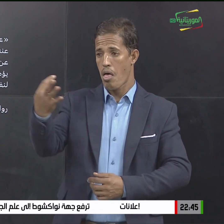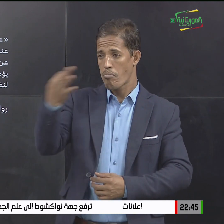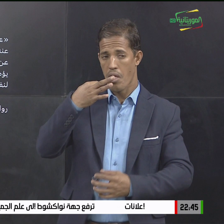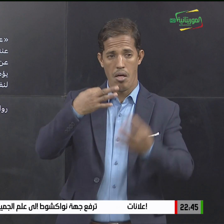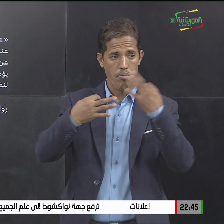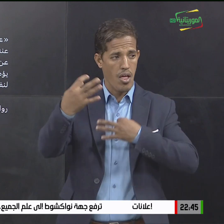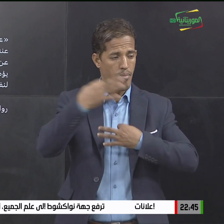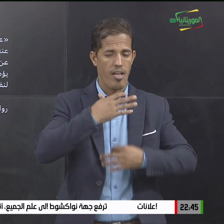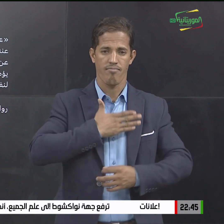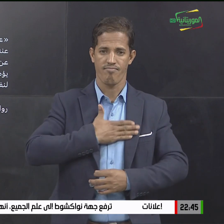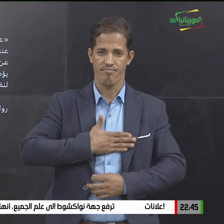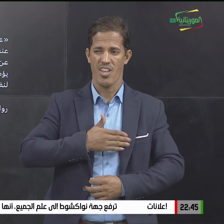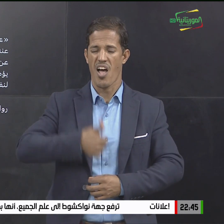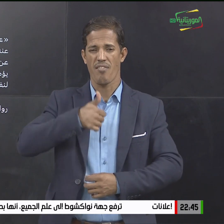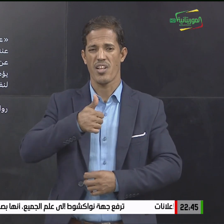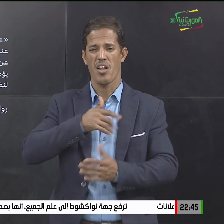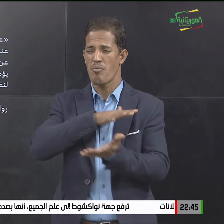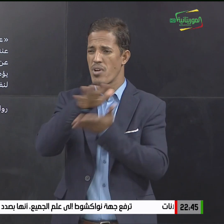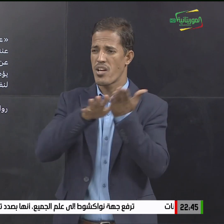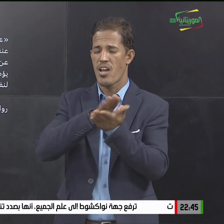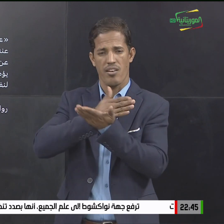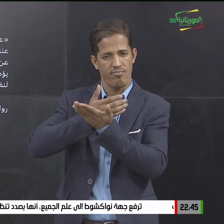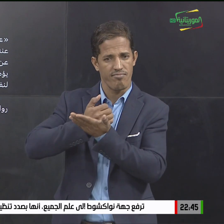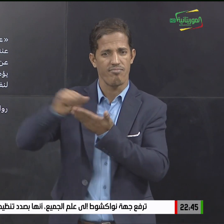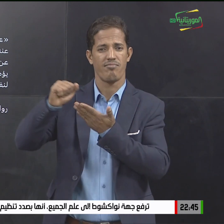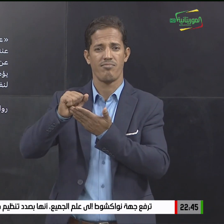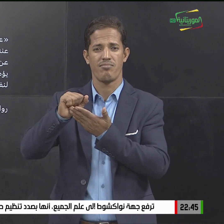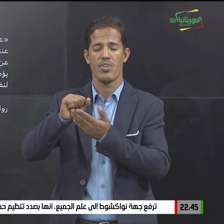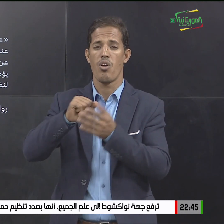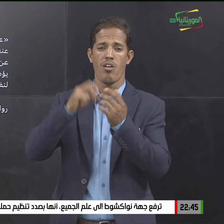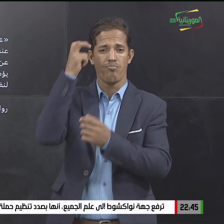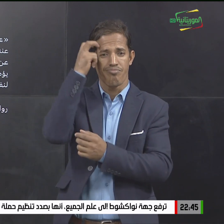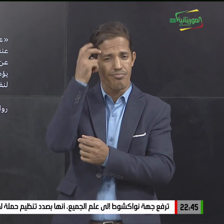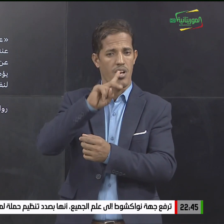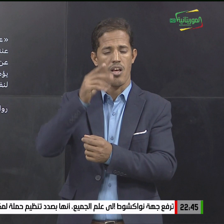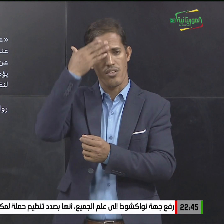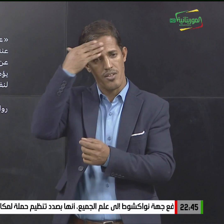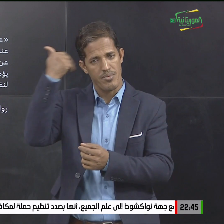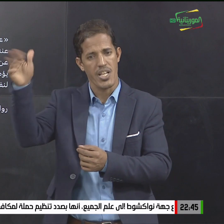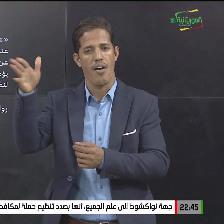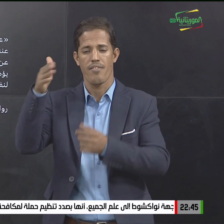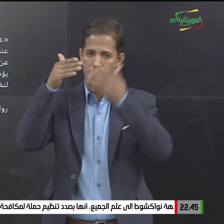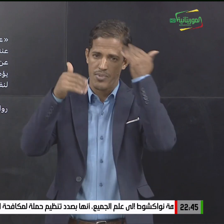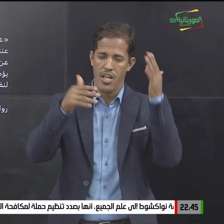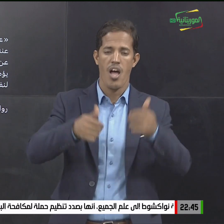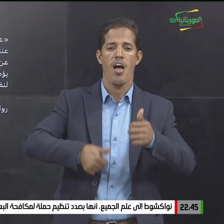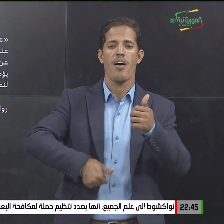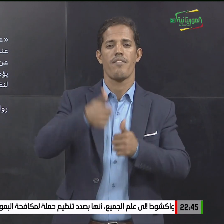على أذى الناس ويتغاضى عن هفواتهم ويعفو عمن أساء إليه، وليس